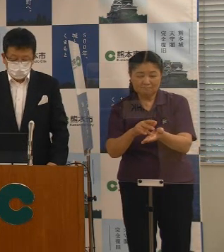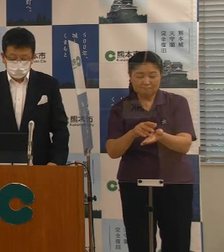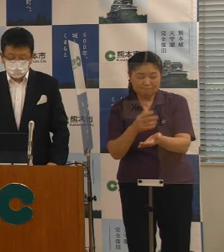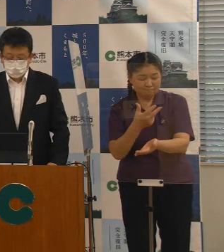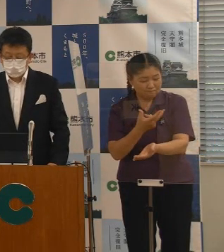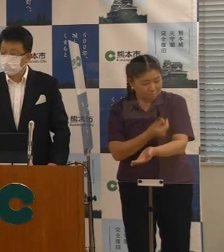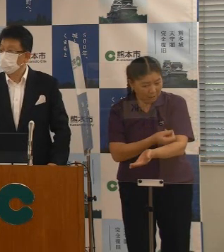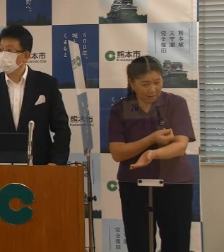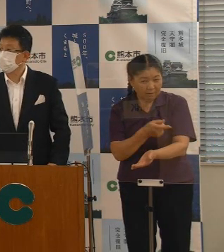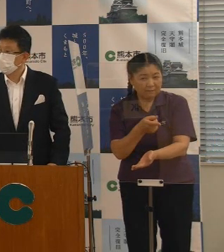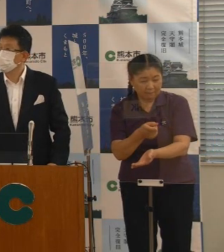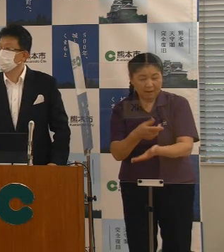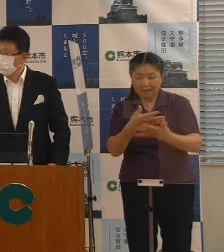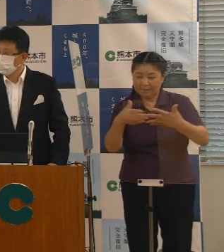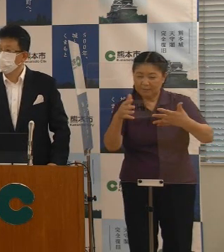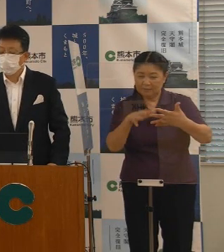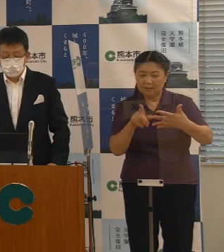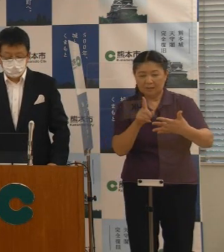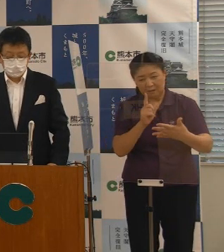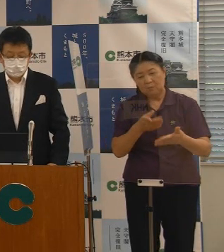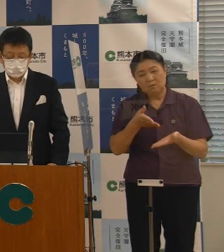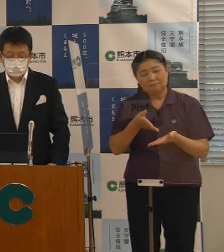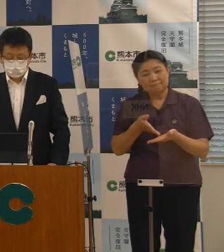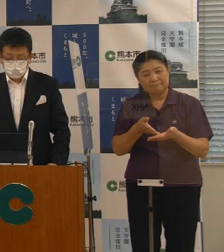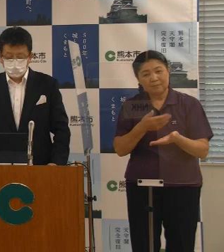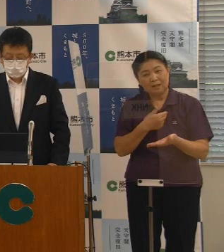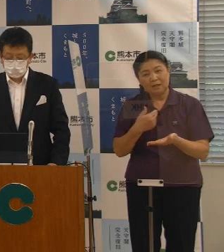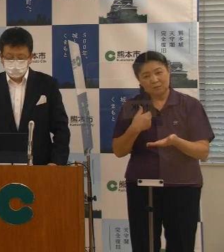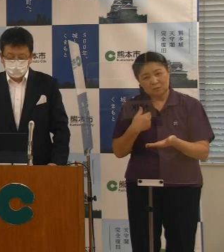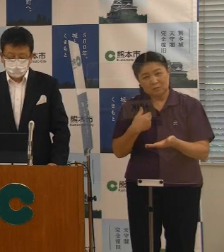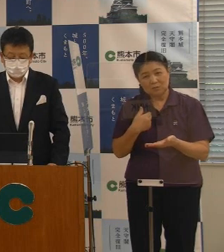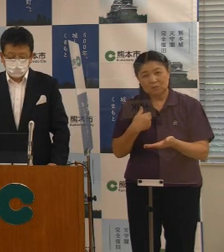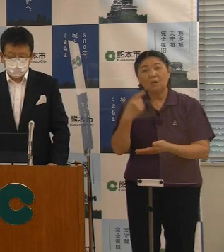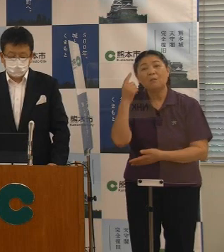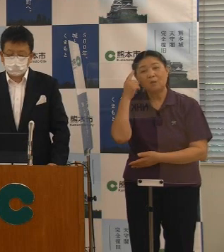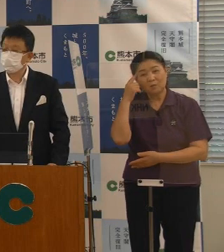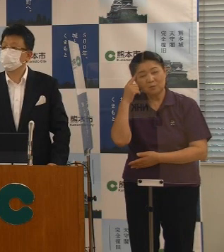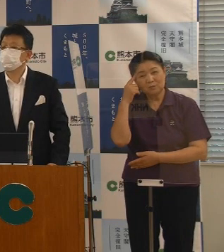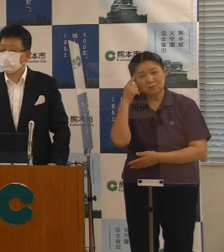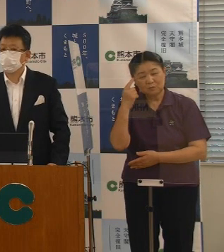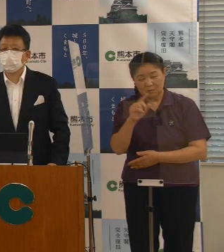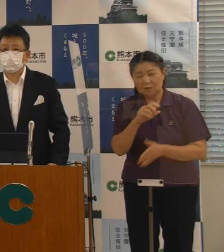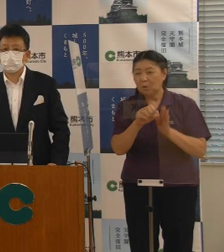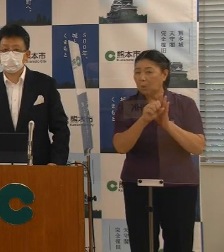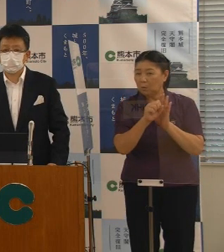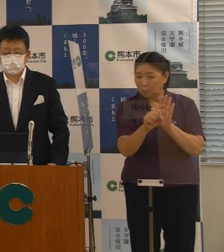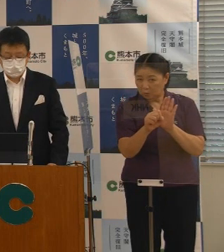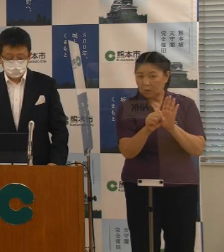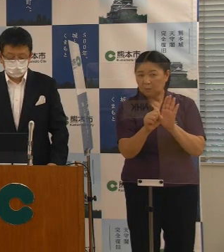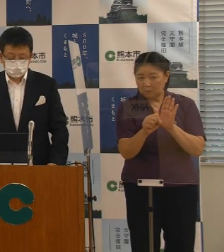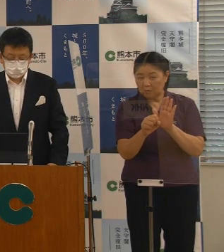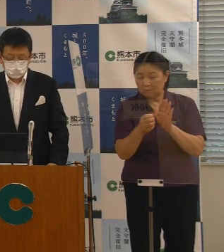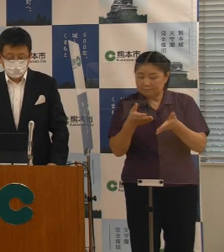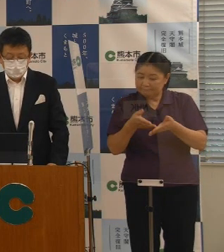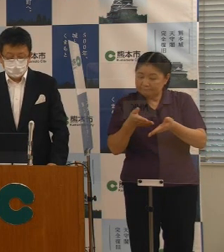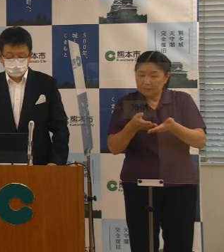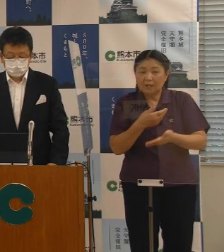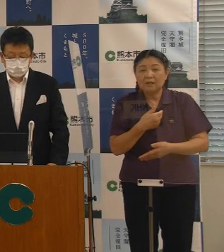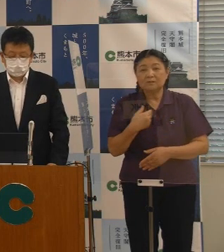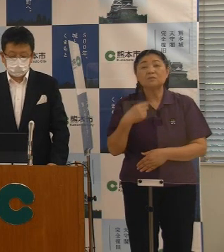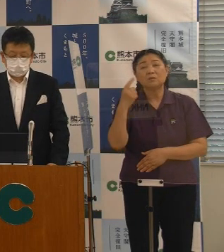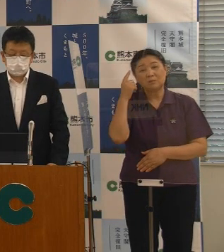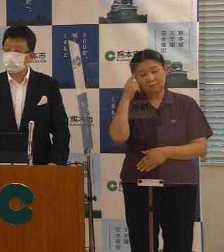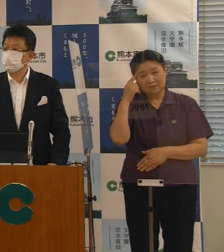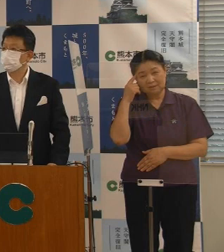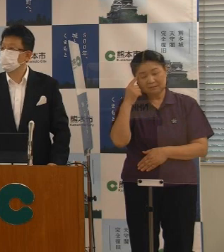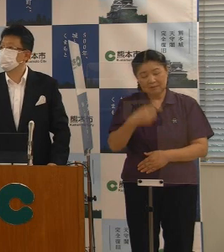はこのデータからも言えるというふうに思いますし、またそういった有効性もですね、言えるというふうに思いますので、まあ、そう